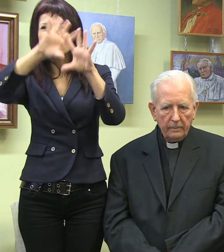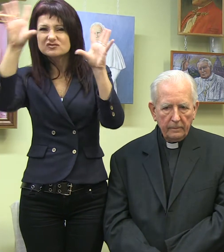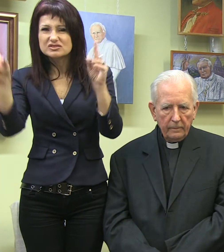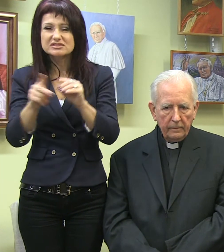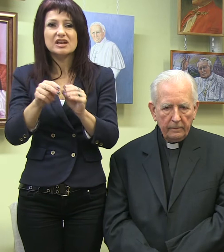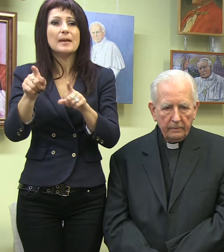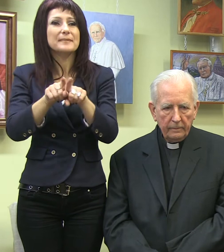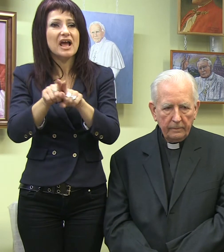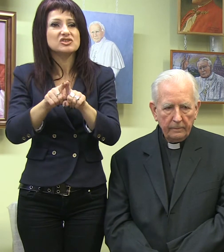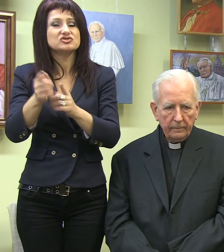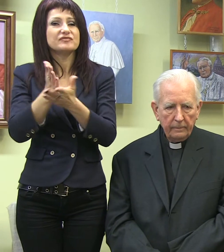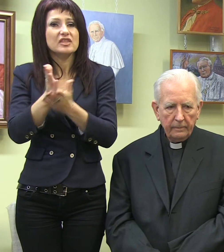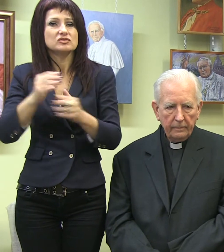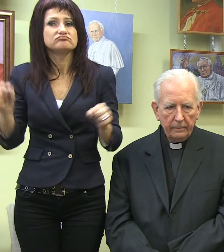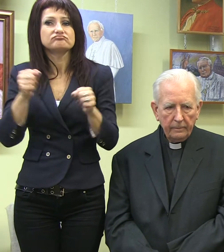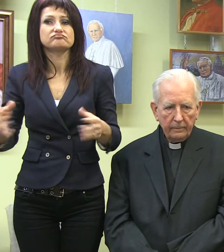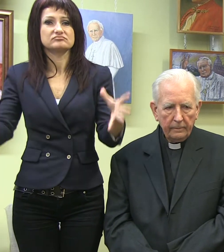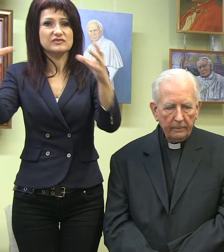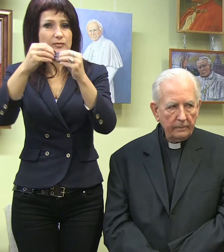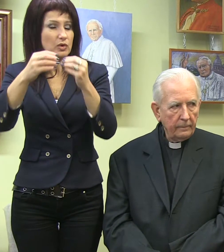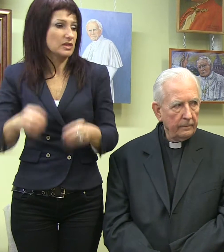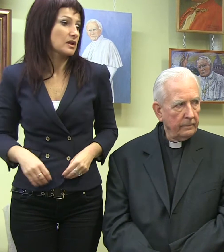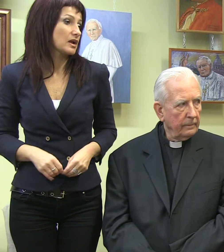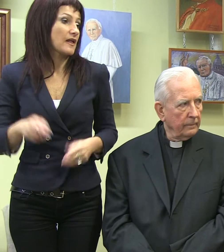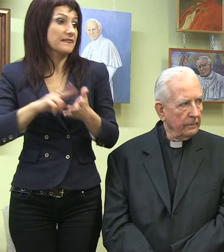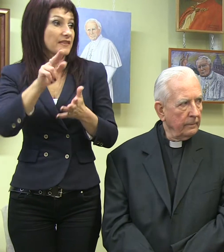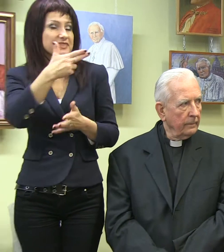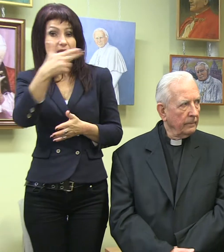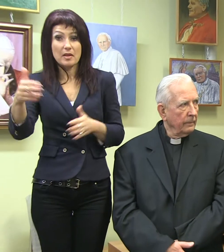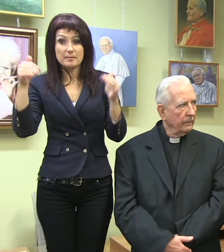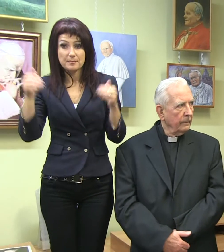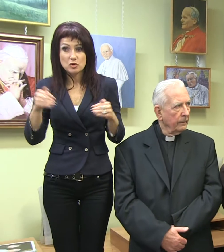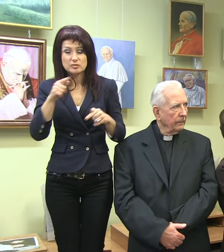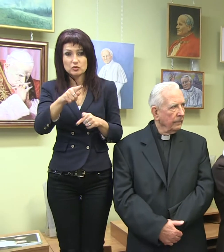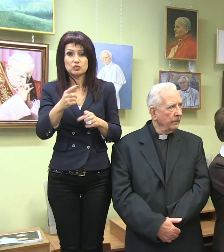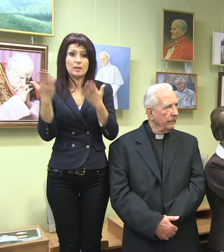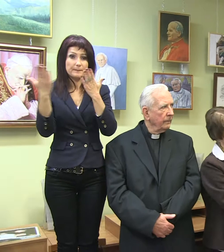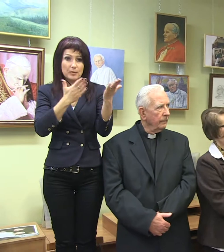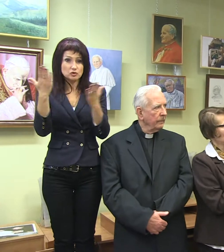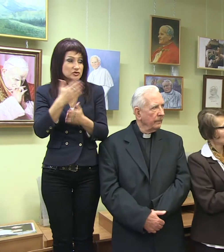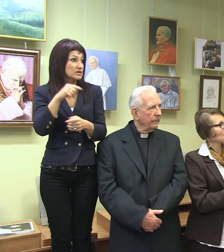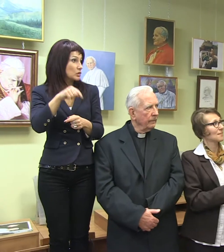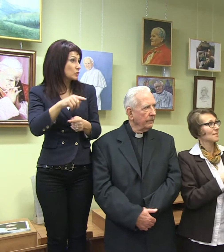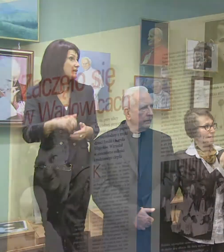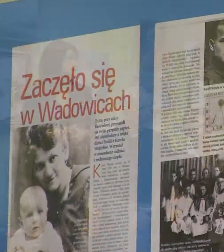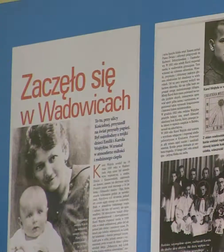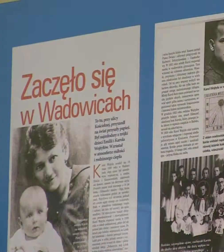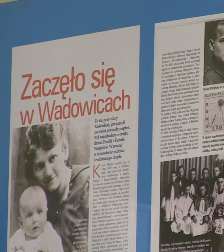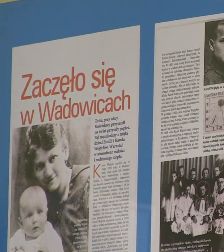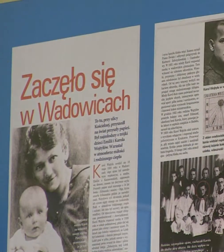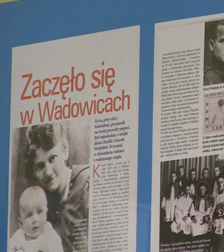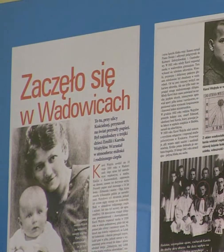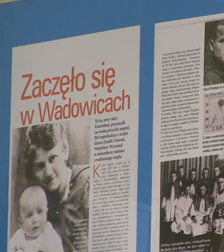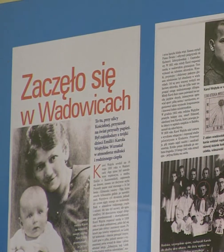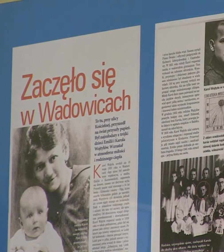wierze. Tutaj na ten temat możemy sobie właśnie poczytać tutaj.